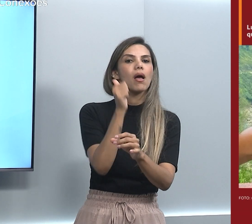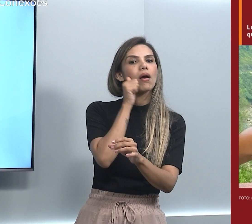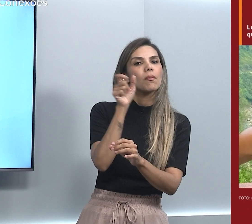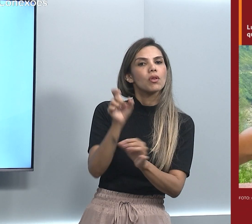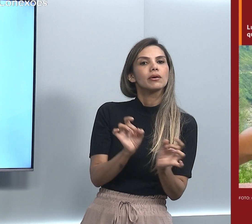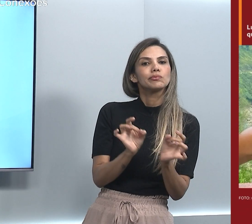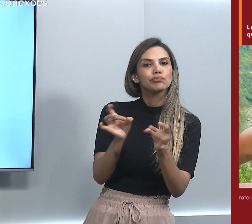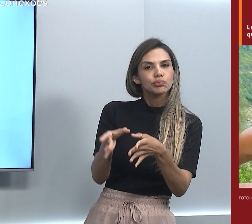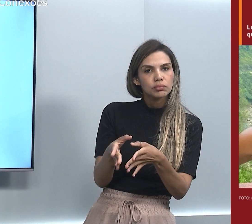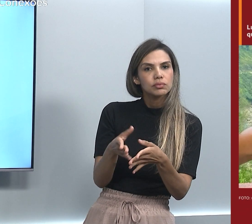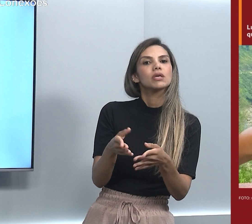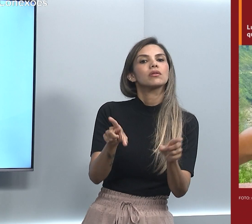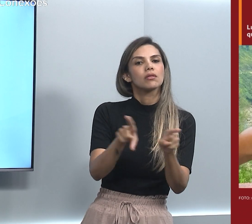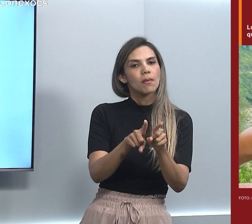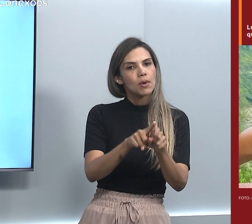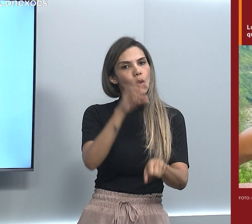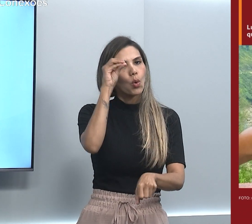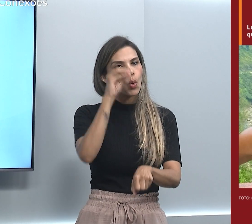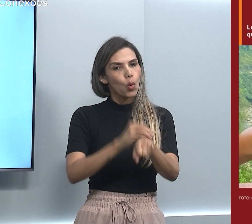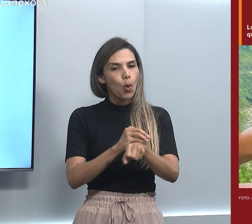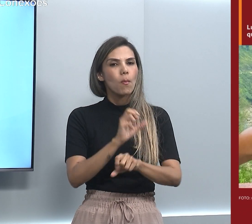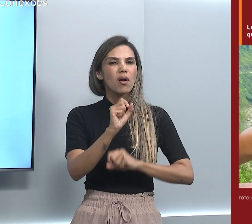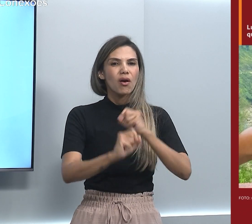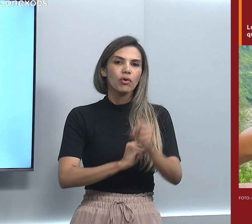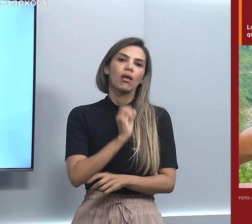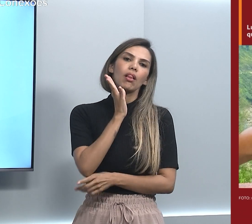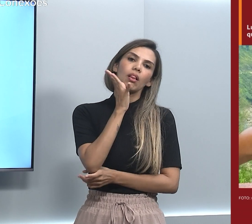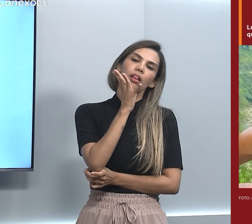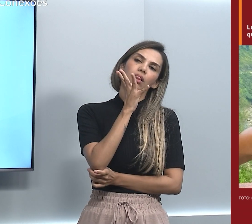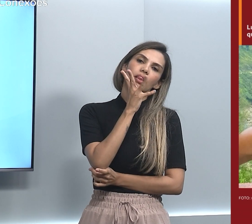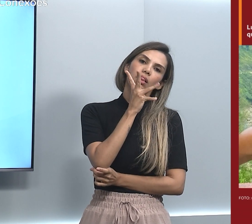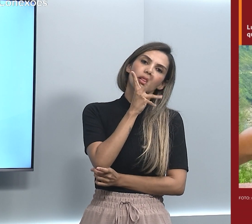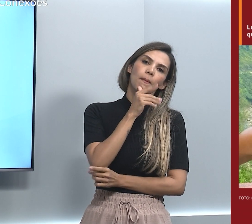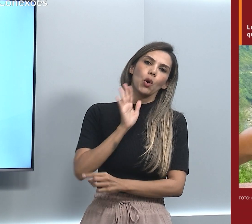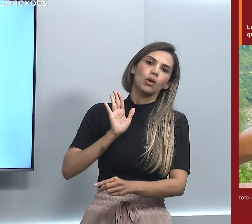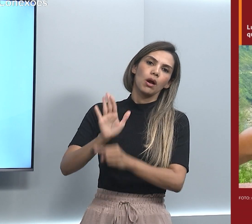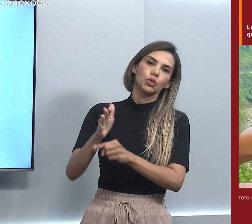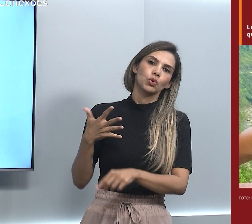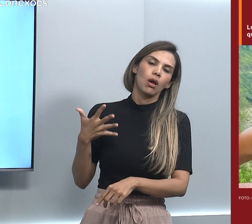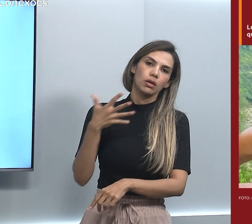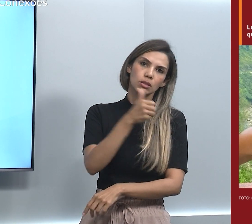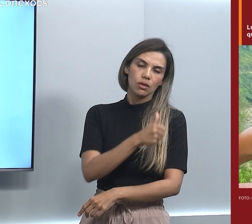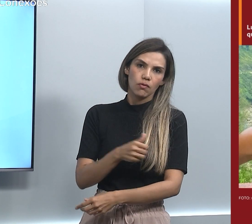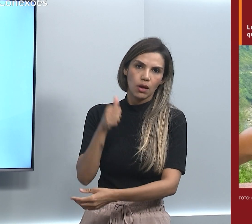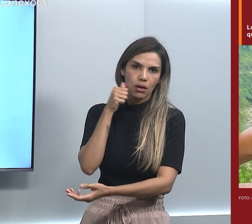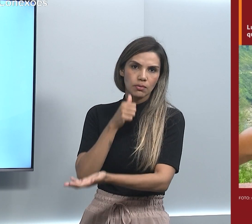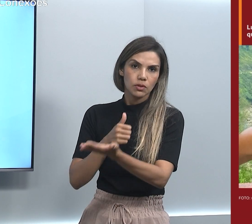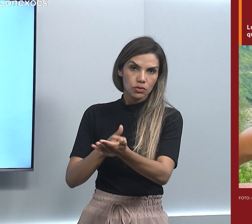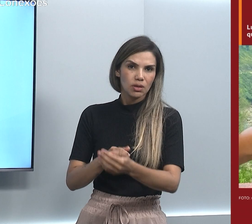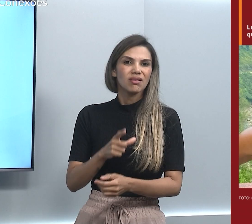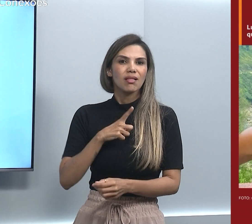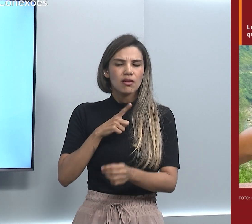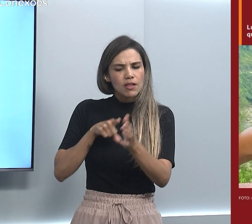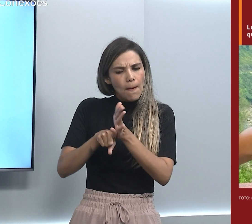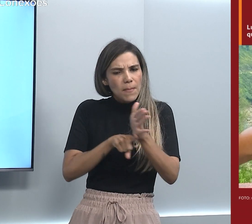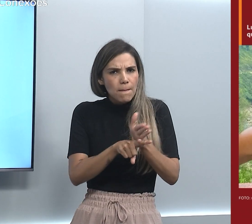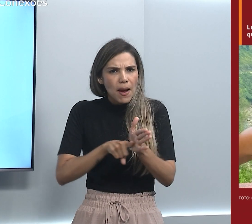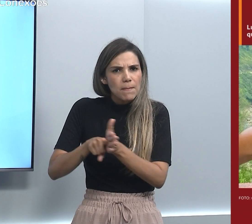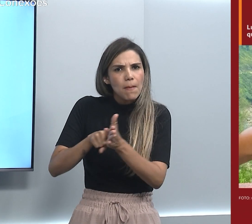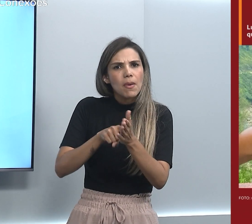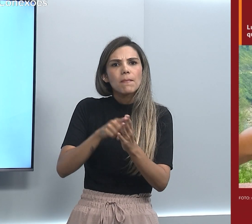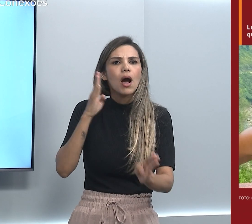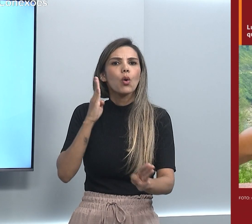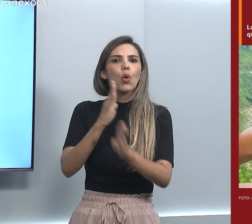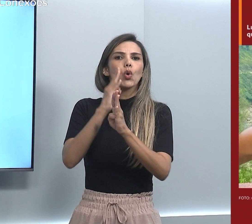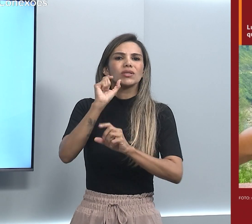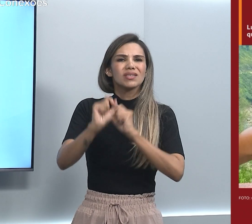trajeto e culpa também a demora de socorro. Uma autópsia feita na Indonésia revela que a causa da morte teria sido